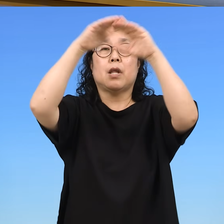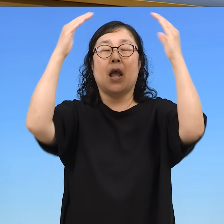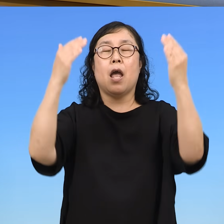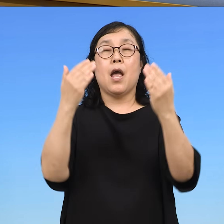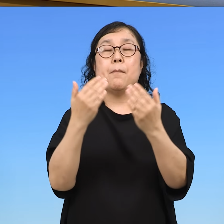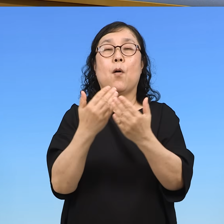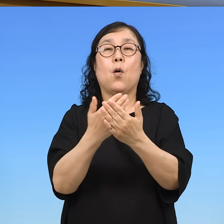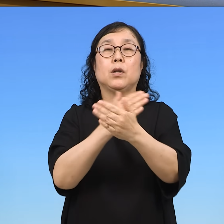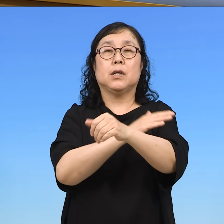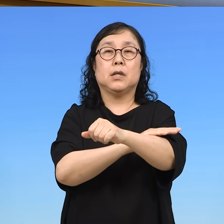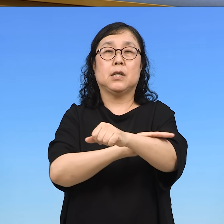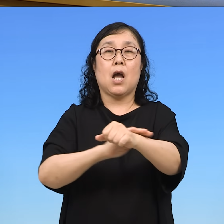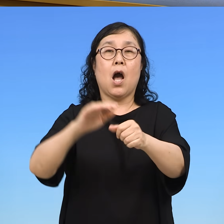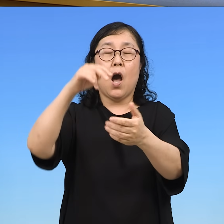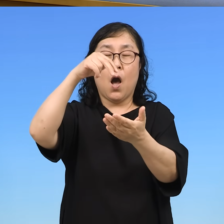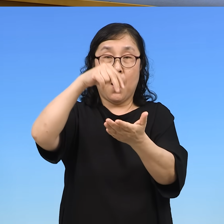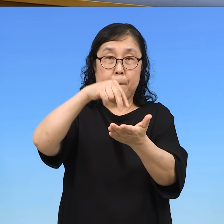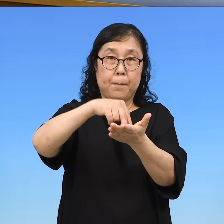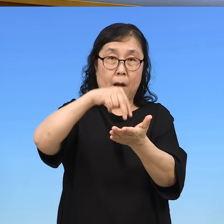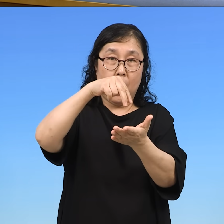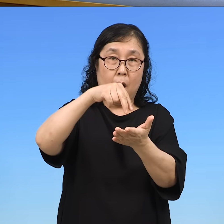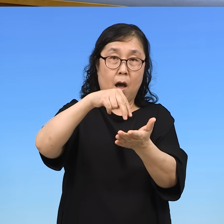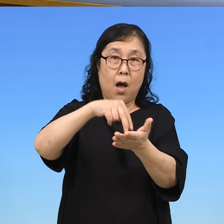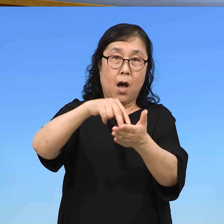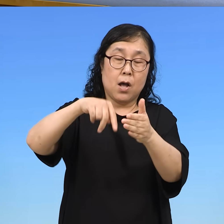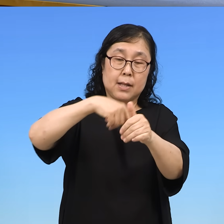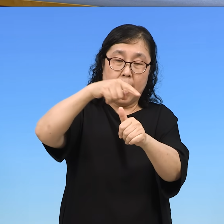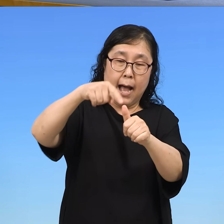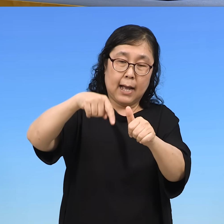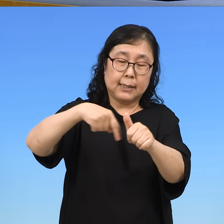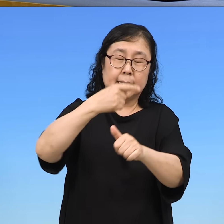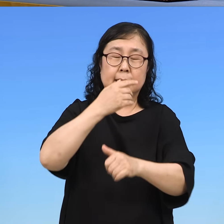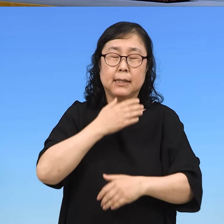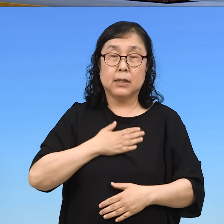내 모든 형편 아시는 주님,